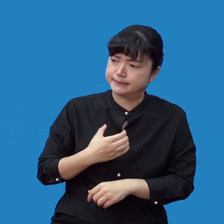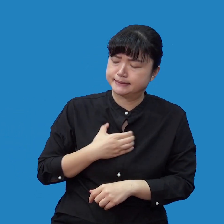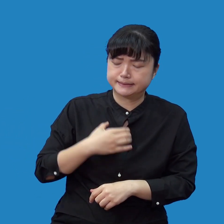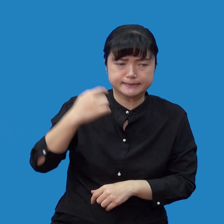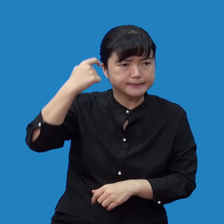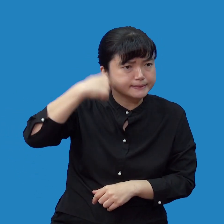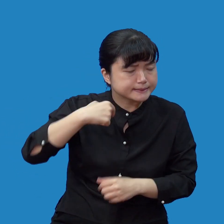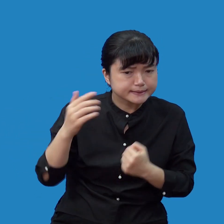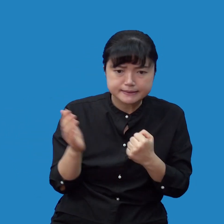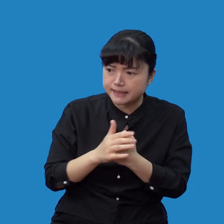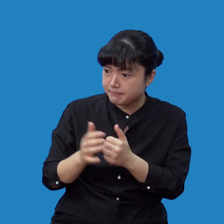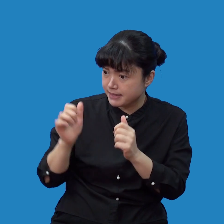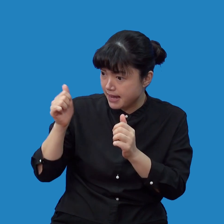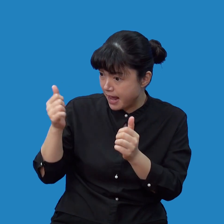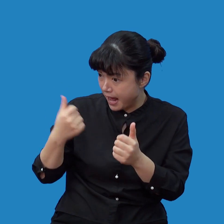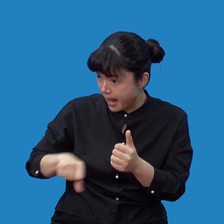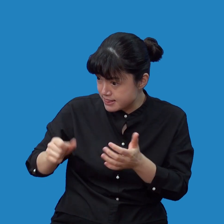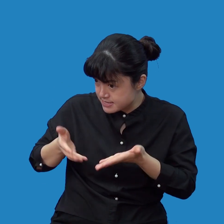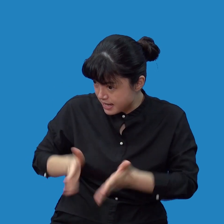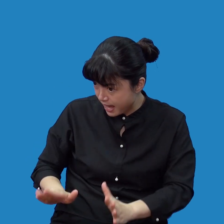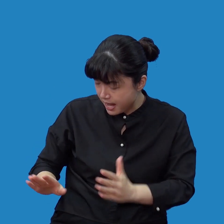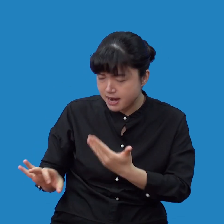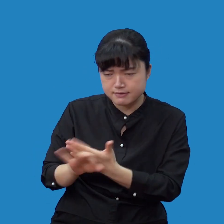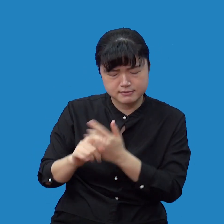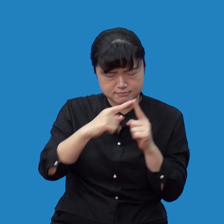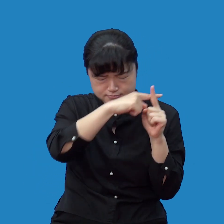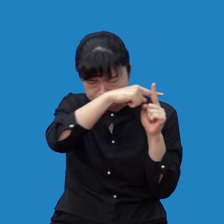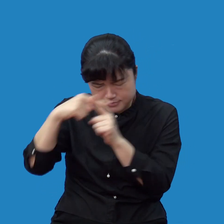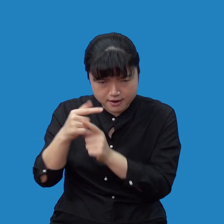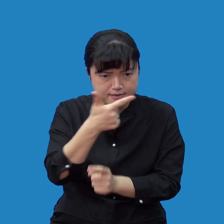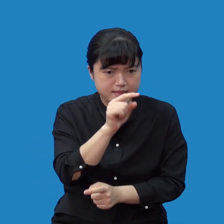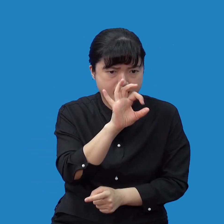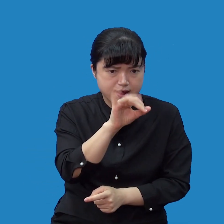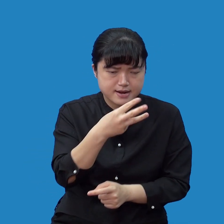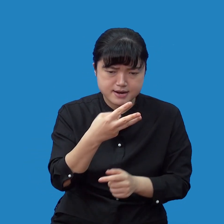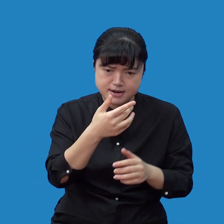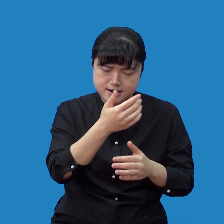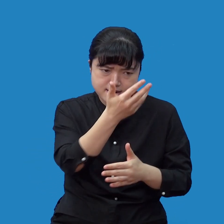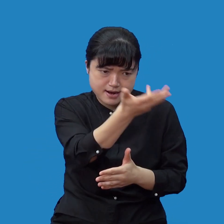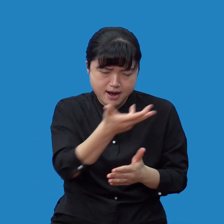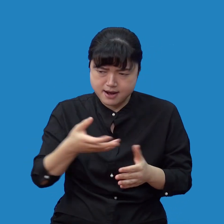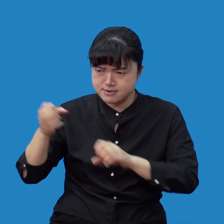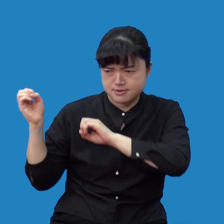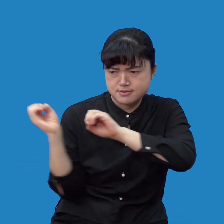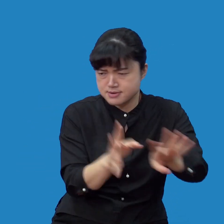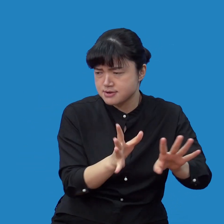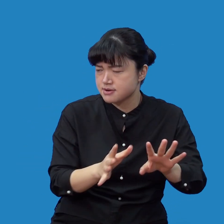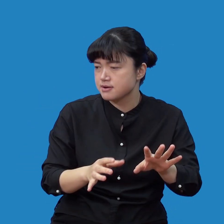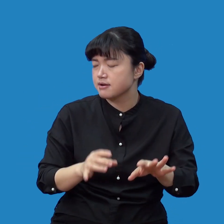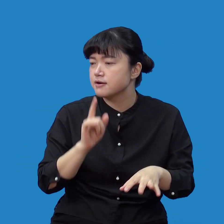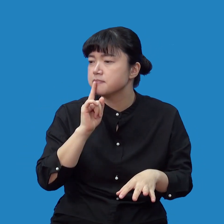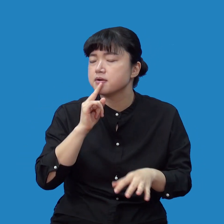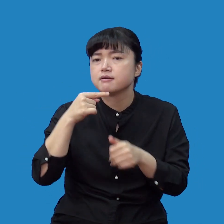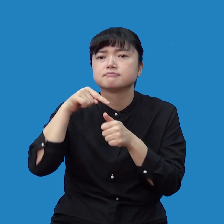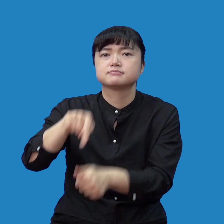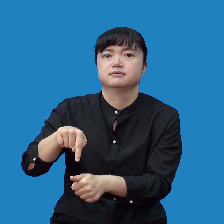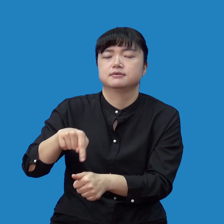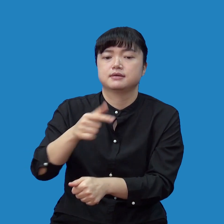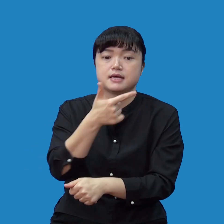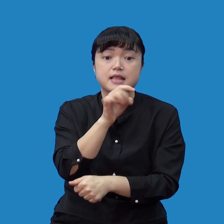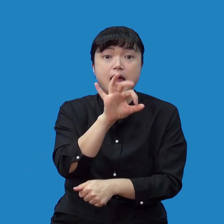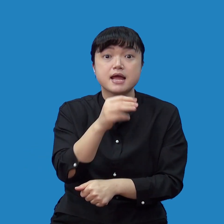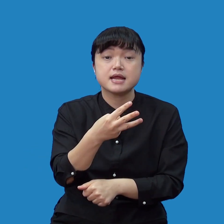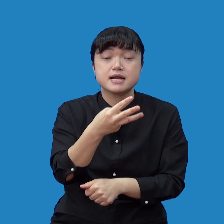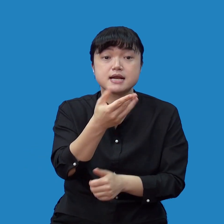느낍니다. 그래서 남자아이가 태어나면 전부 나일강에 던져버리라 명령을 하죠. 이 나일이